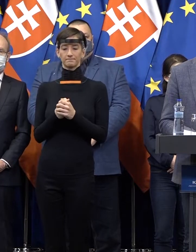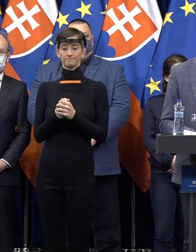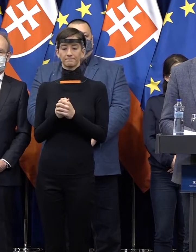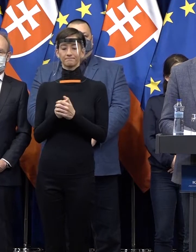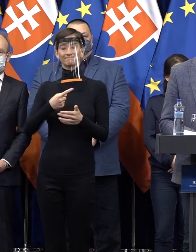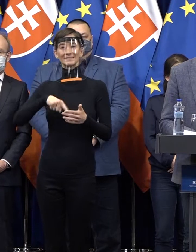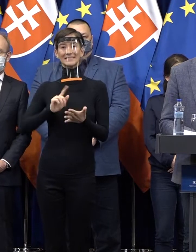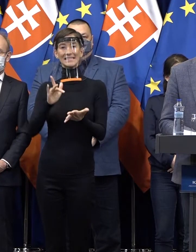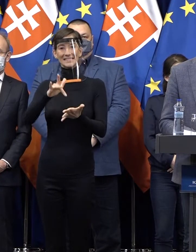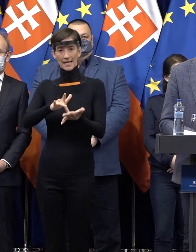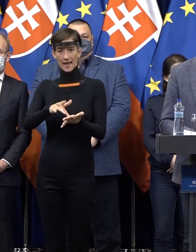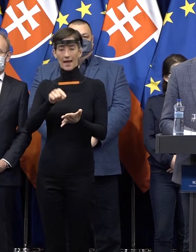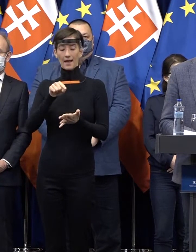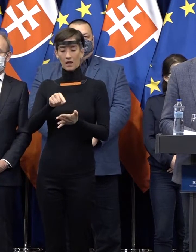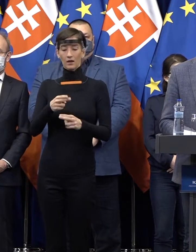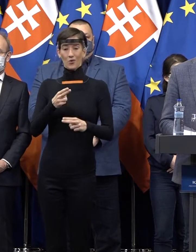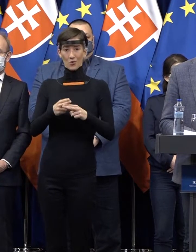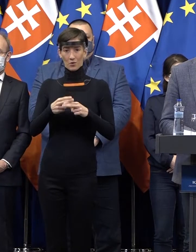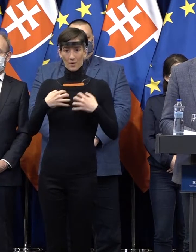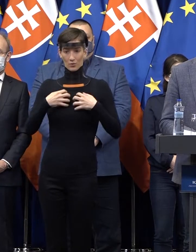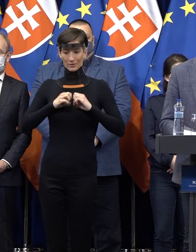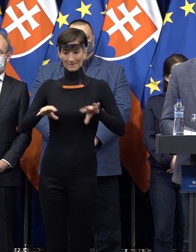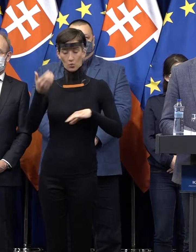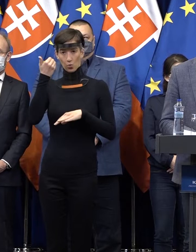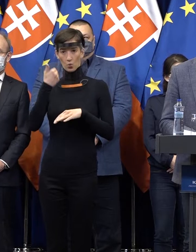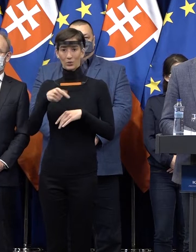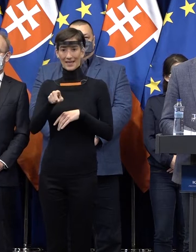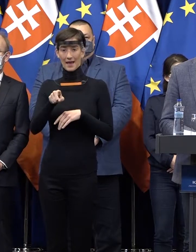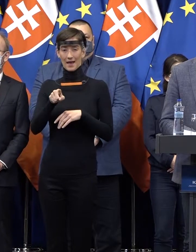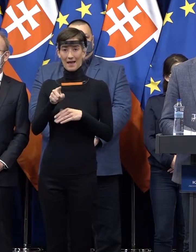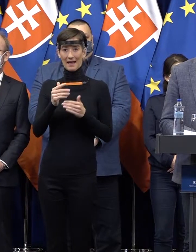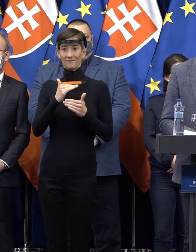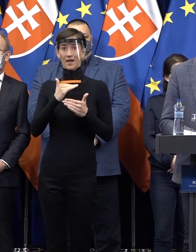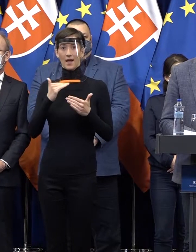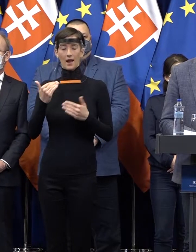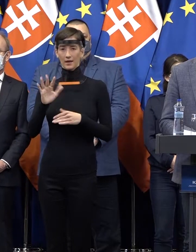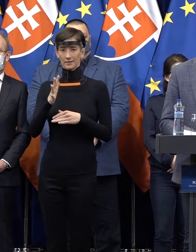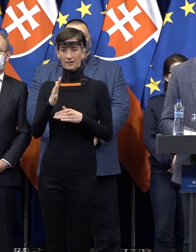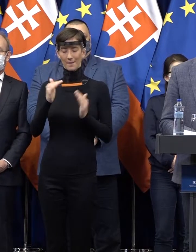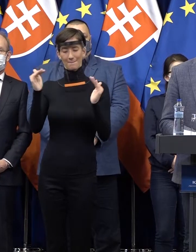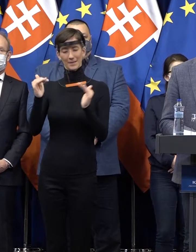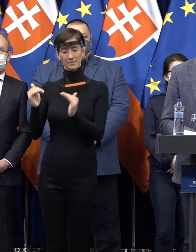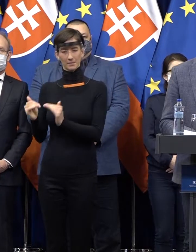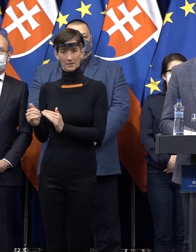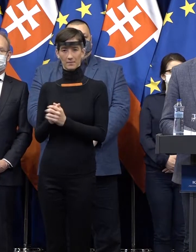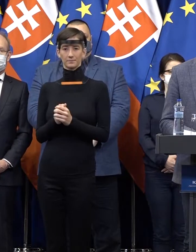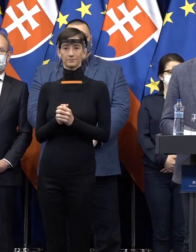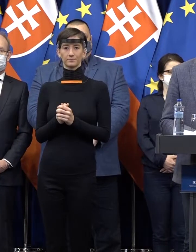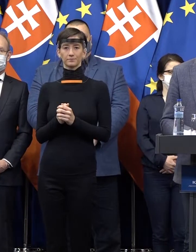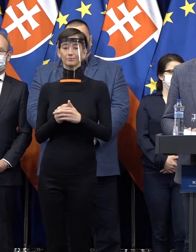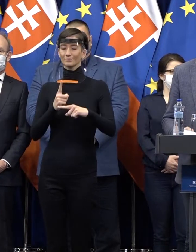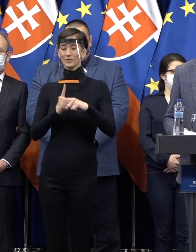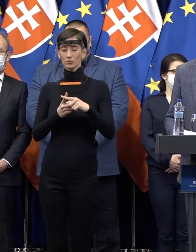čo najnižší. Našim cieľom je, aby ľudia zbytočne nezomierali. A našim cieľom je, aby čo najmenej ľudí skončilo na